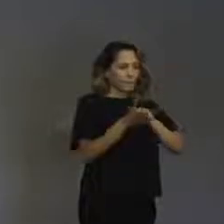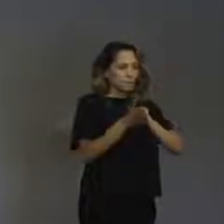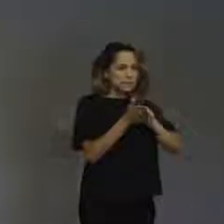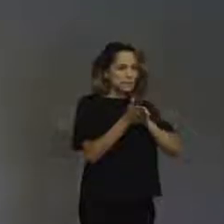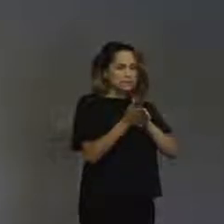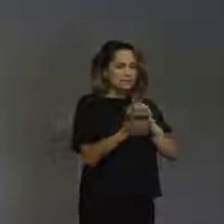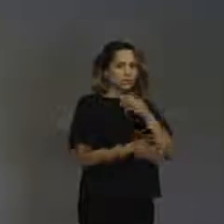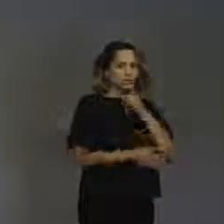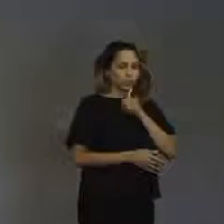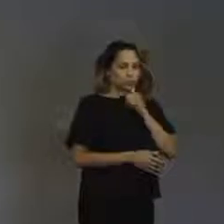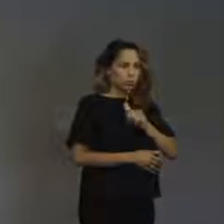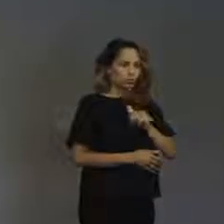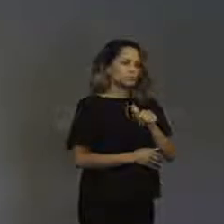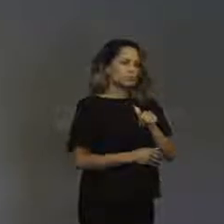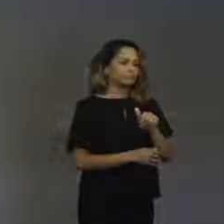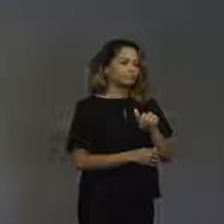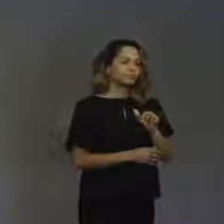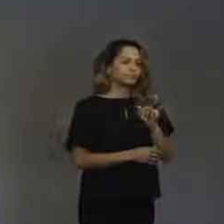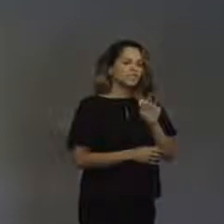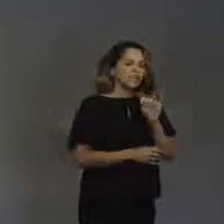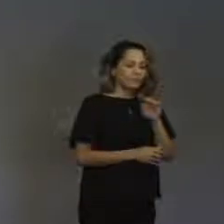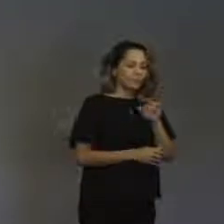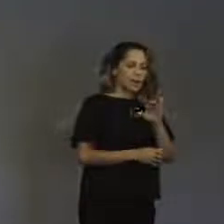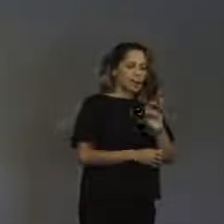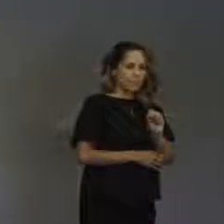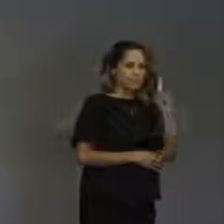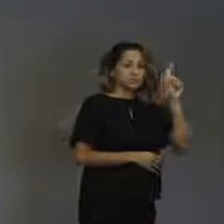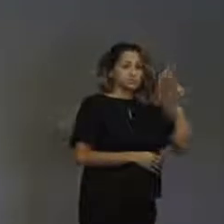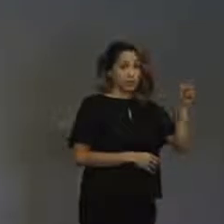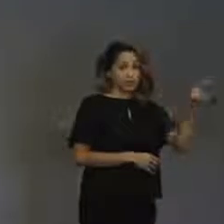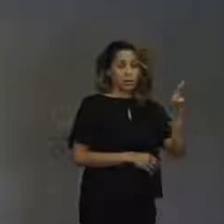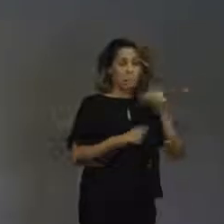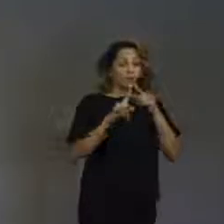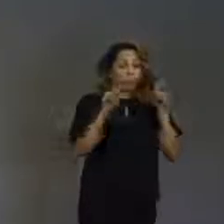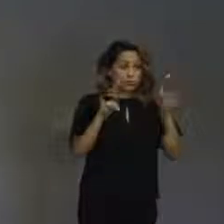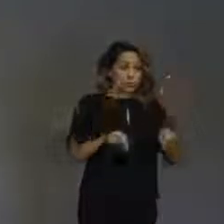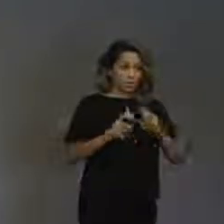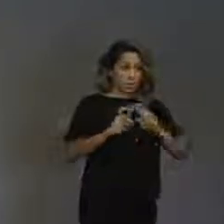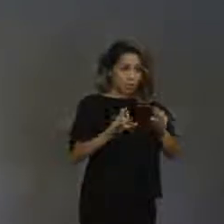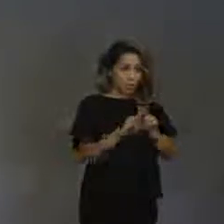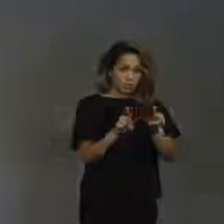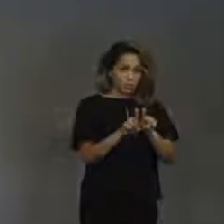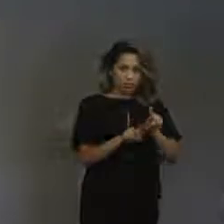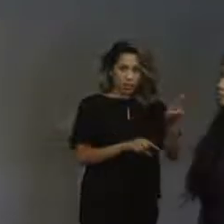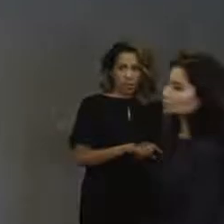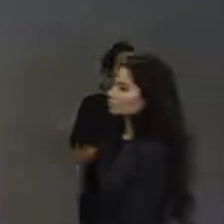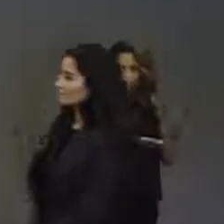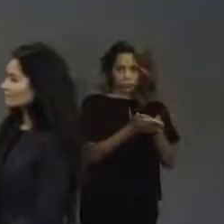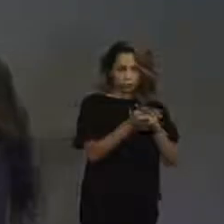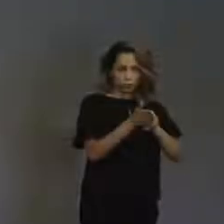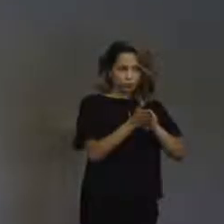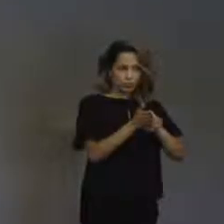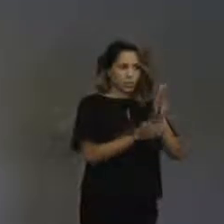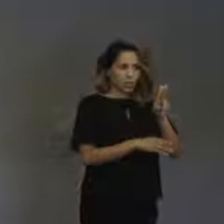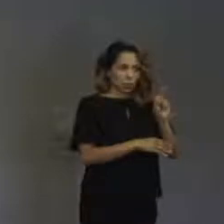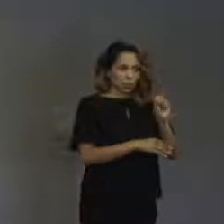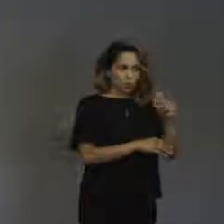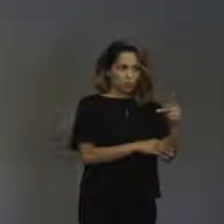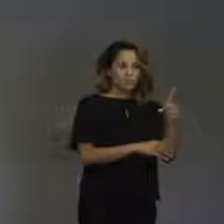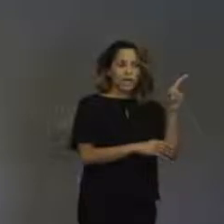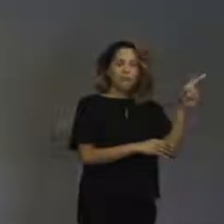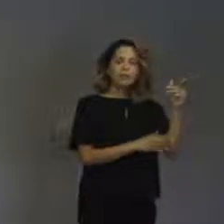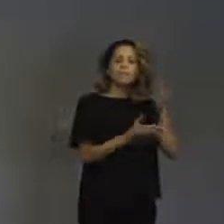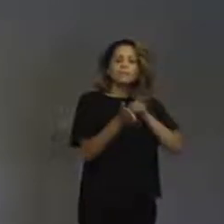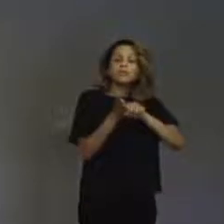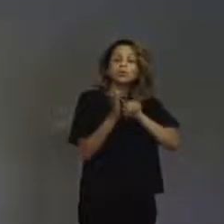Haide Svab, ela é funcionária do metrô e é pesquisadora da USP, que fez exatamente o recorte de gênero, como que